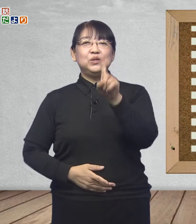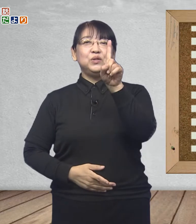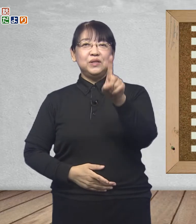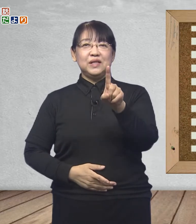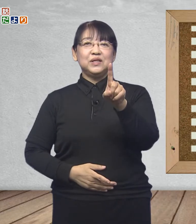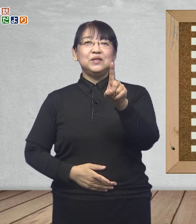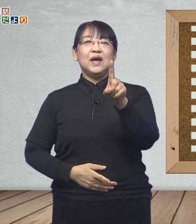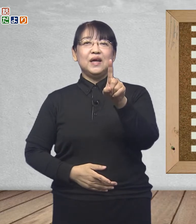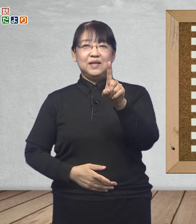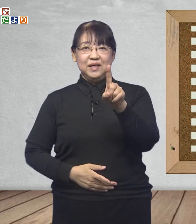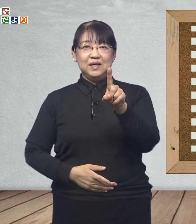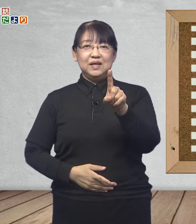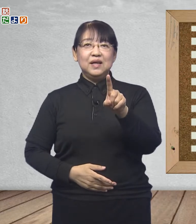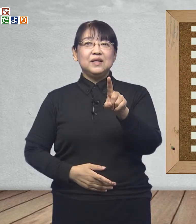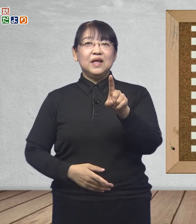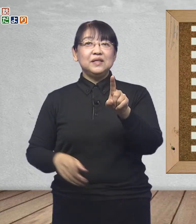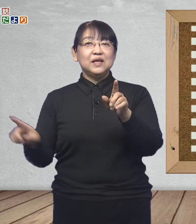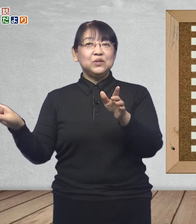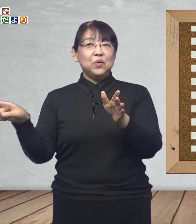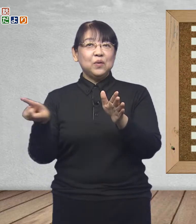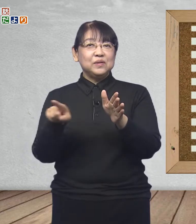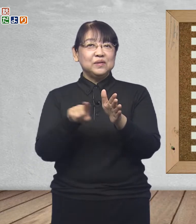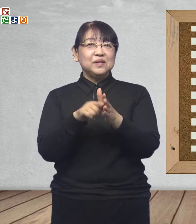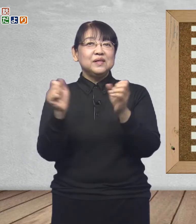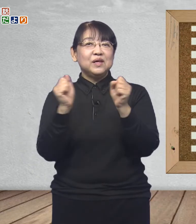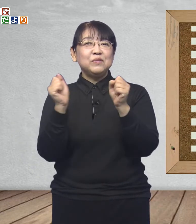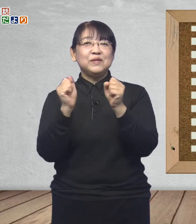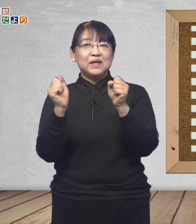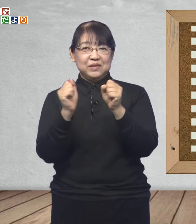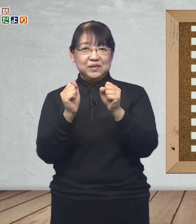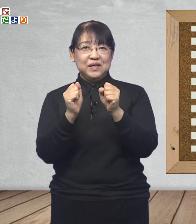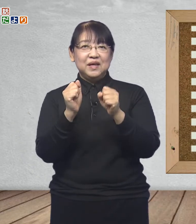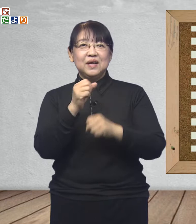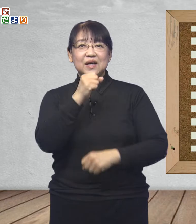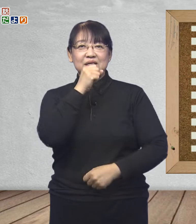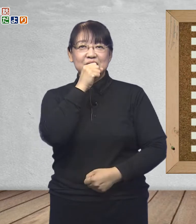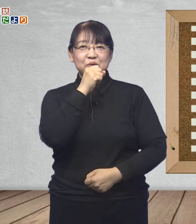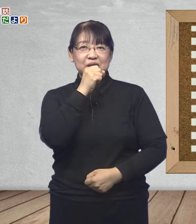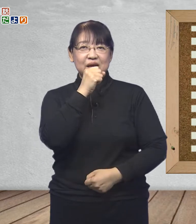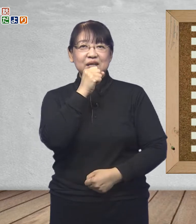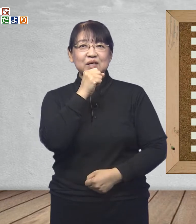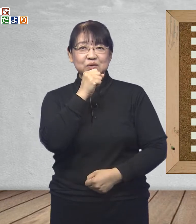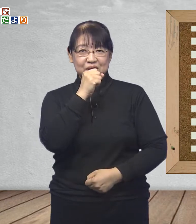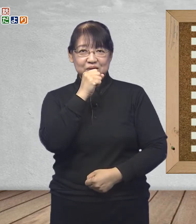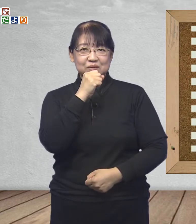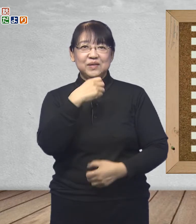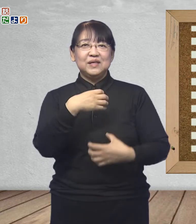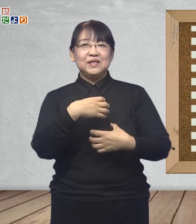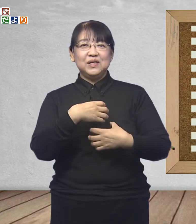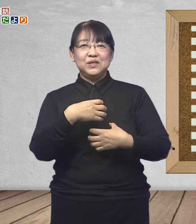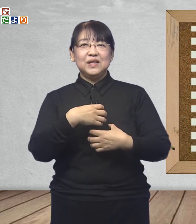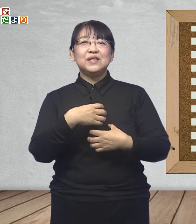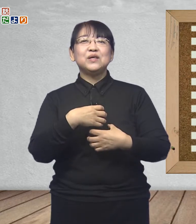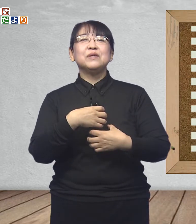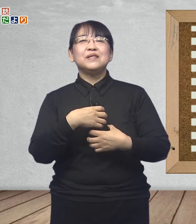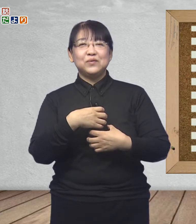11月に入りだんだんと寒くなる、風邪などにかかりやすくなる季節になってきましたので